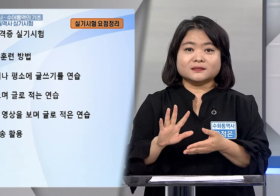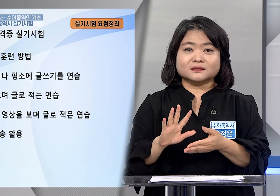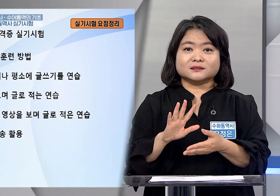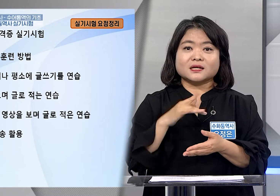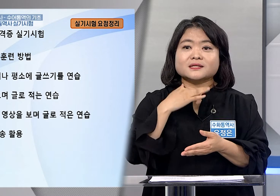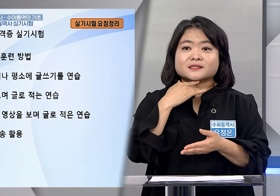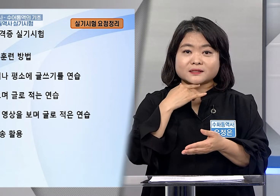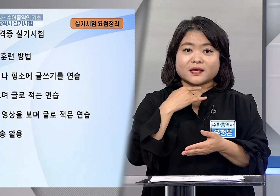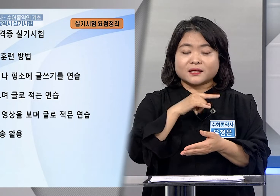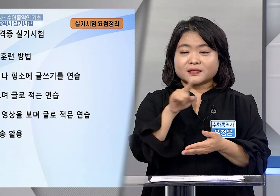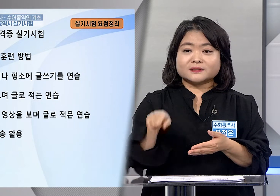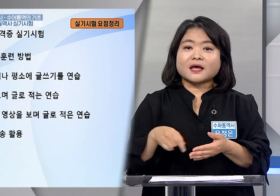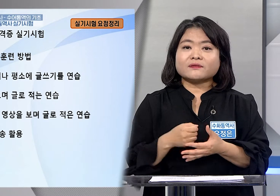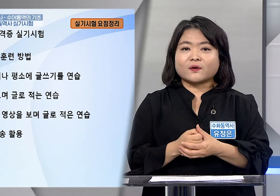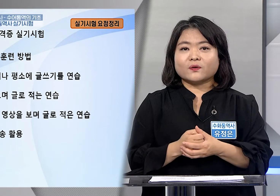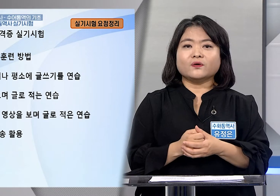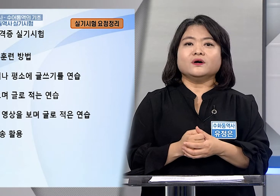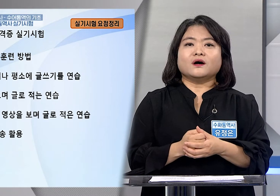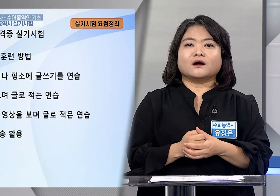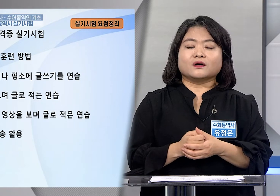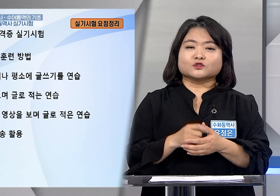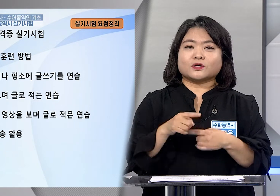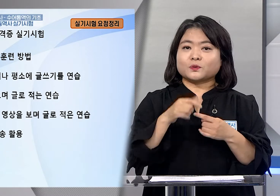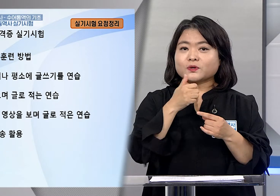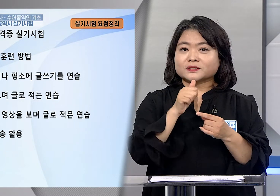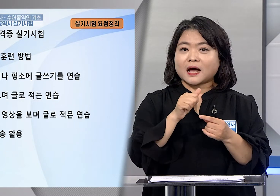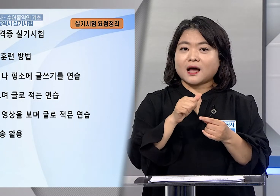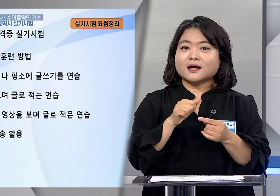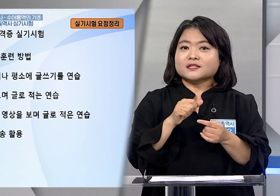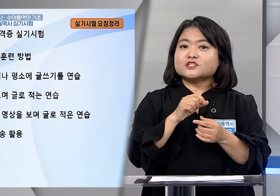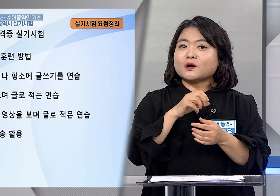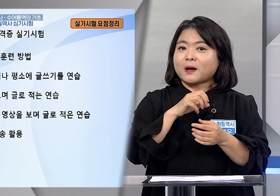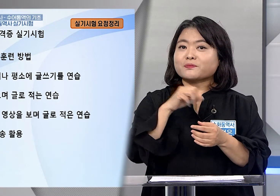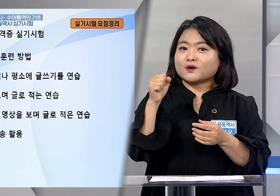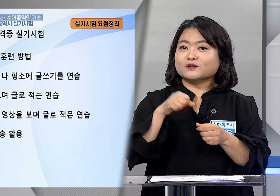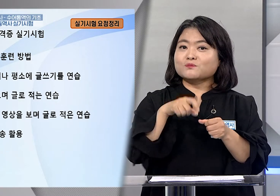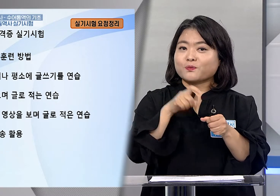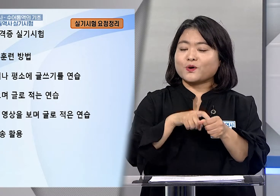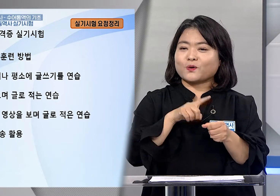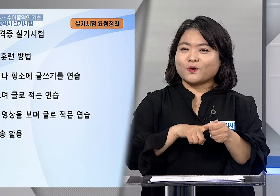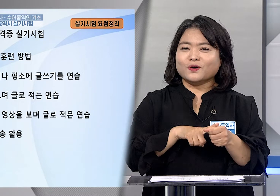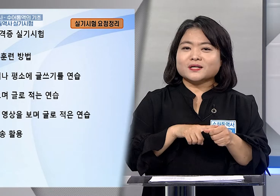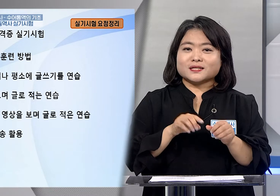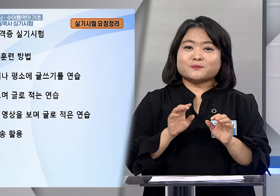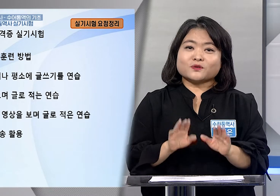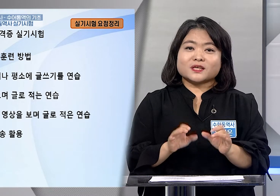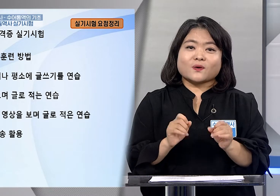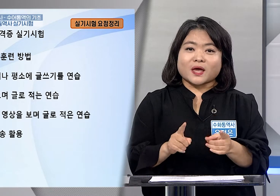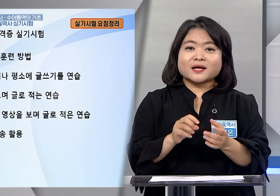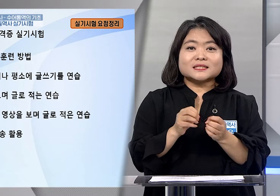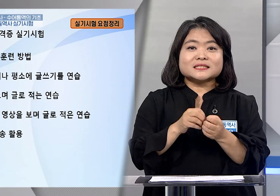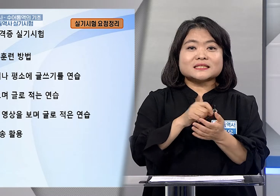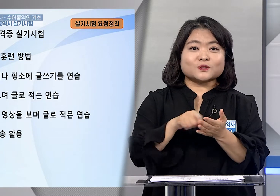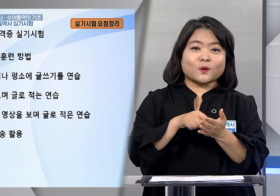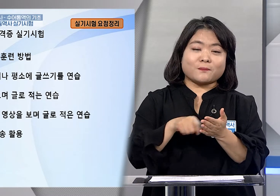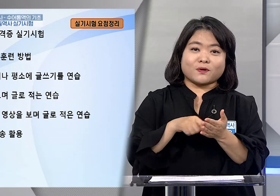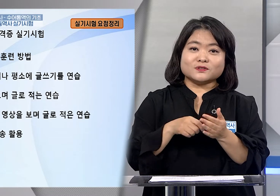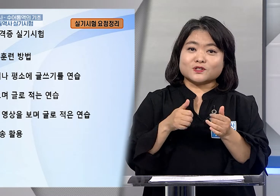하는 세대이기는 한데요. 수화통역사 시험 합격을 목표로 이번 기회에 글쓰기도 한번